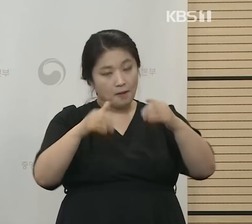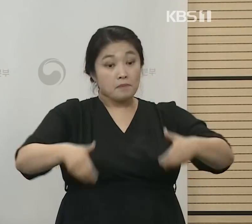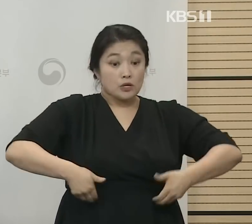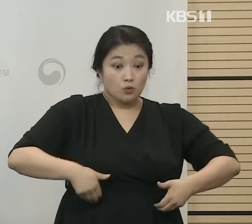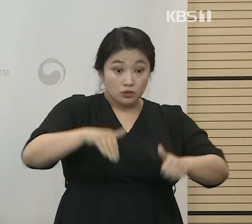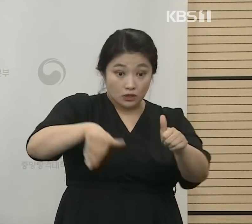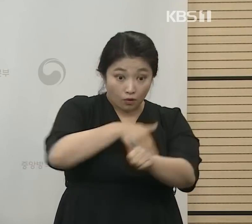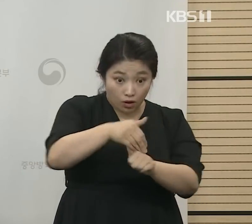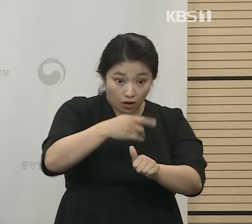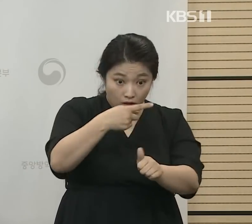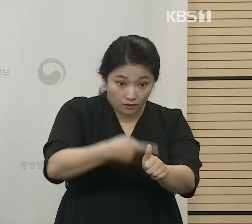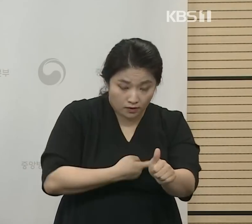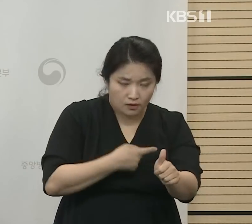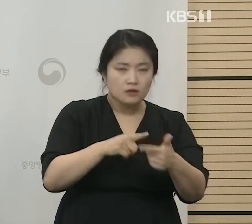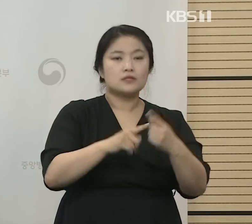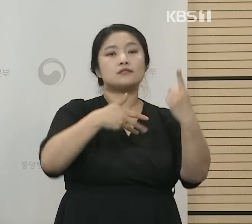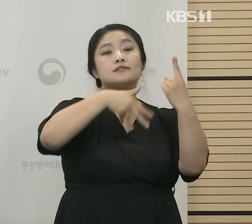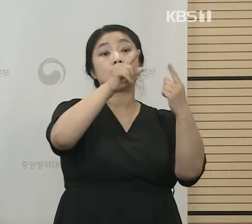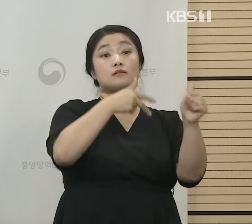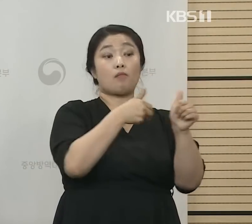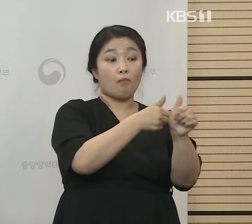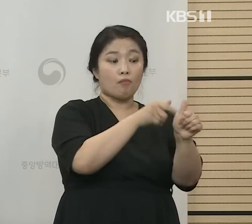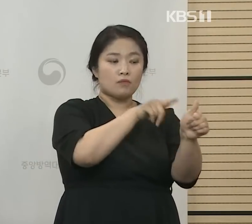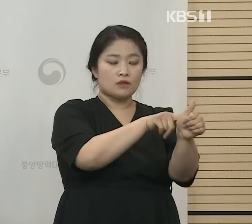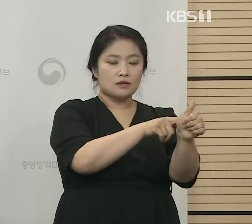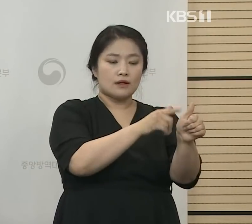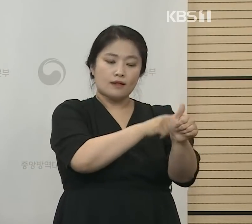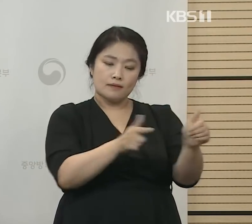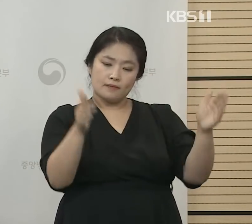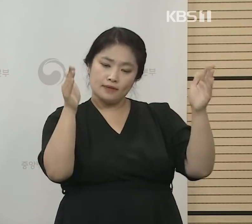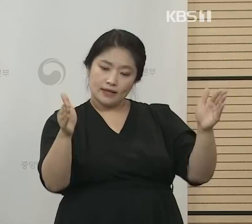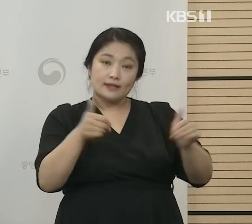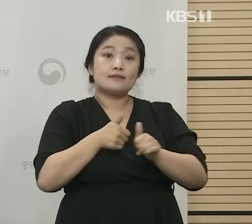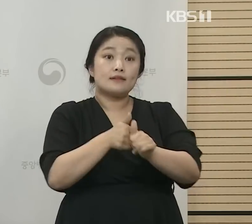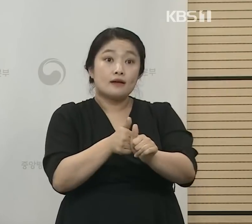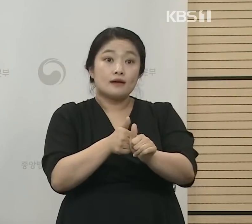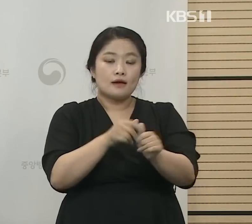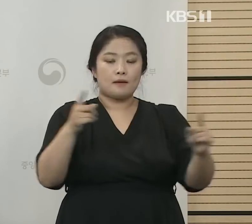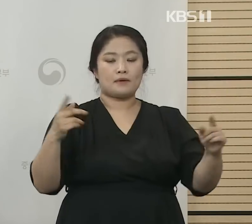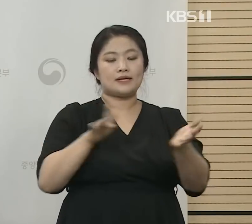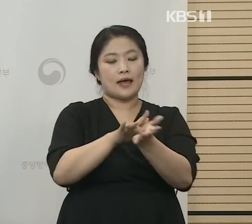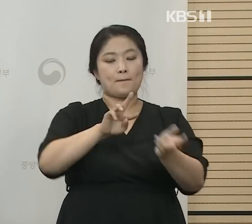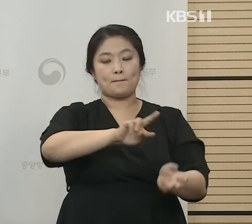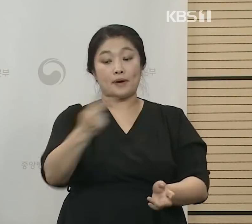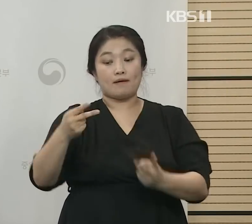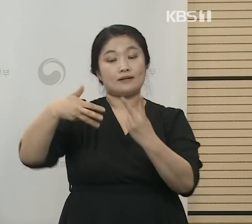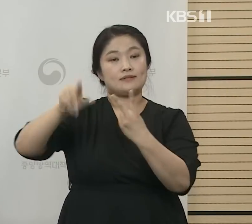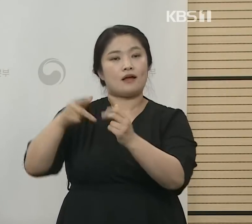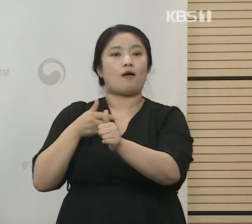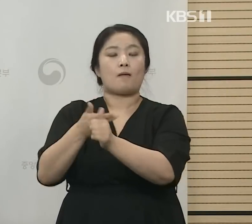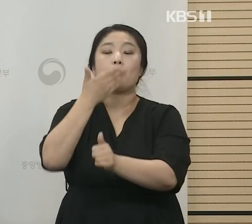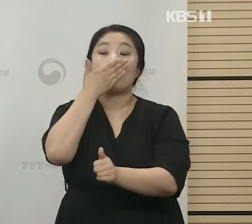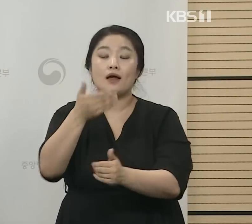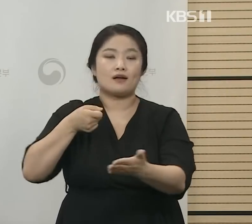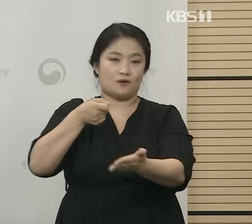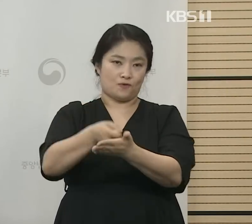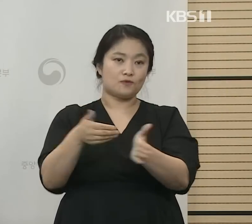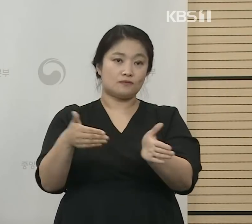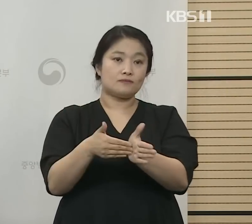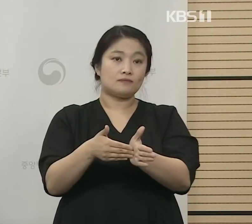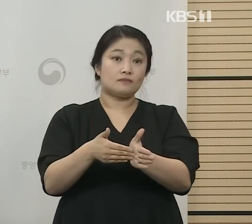필요한 상황에서는 1차 접종 백신의 접종 간격을 맞춰 교차 접종을 실시할 수 있다고